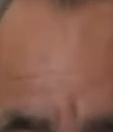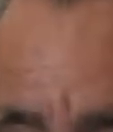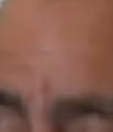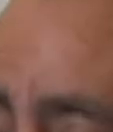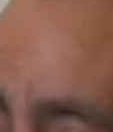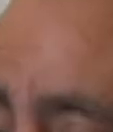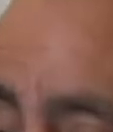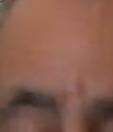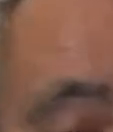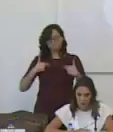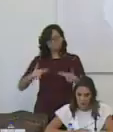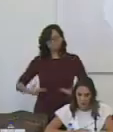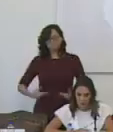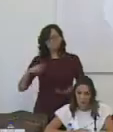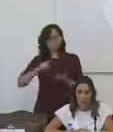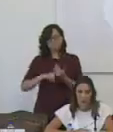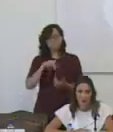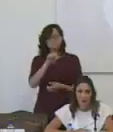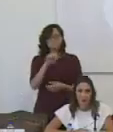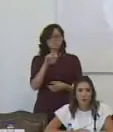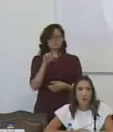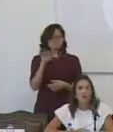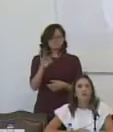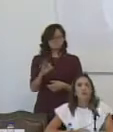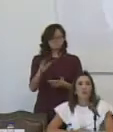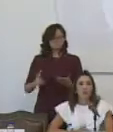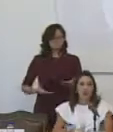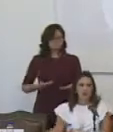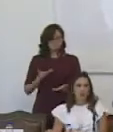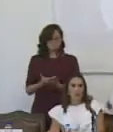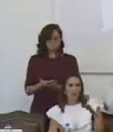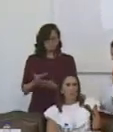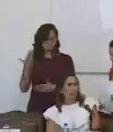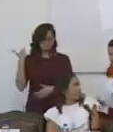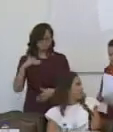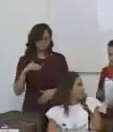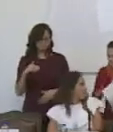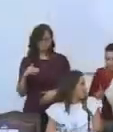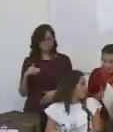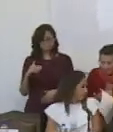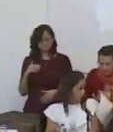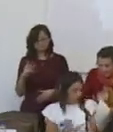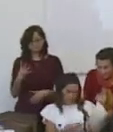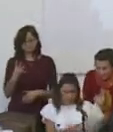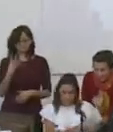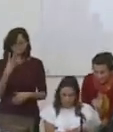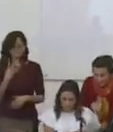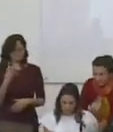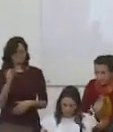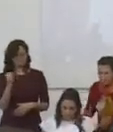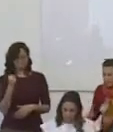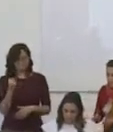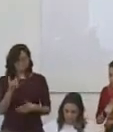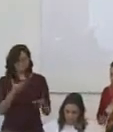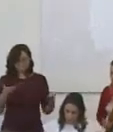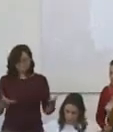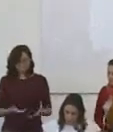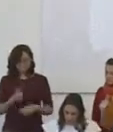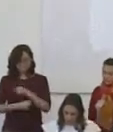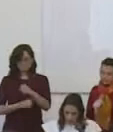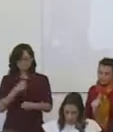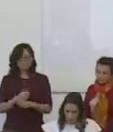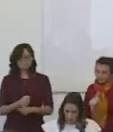la Comisión de Derechos Humanos del Distrito Federal. De acuerdo con la Ley de Derechos Humanos local, el 4 de noviembre deberá ser nombrado el nuevo titular de dicho